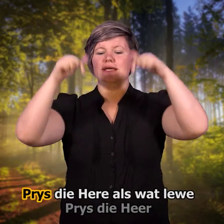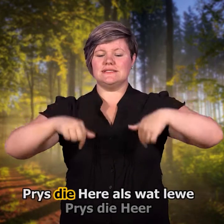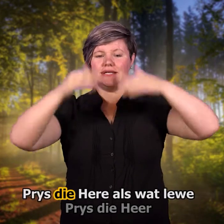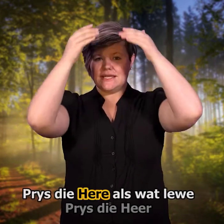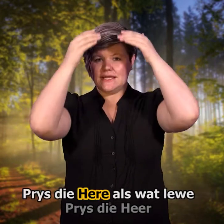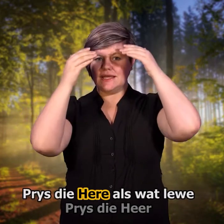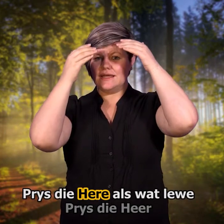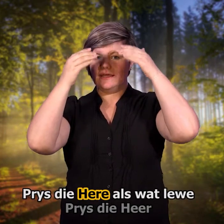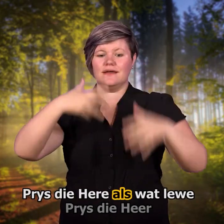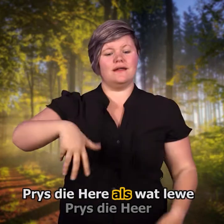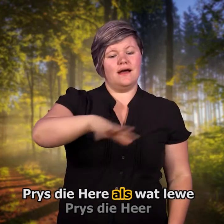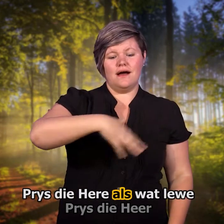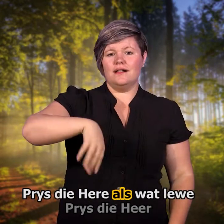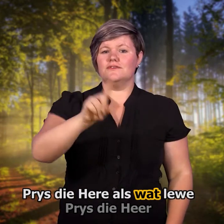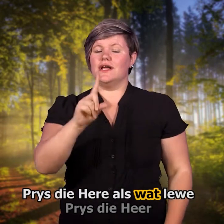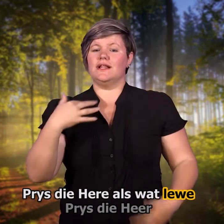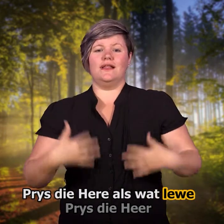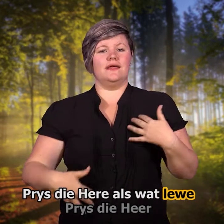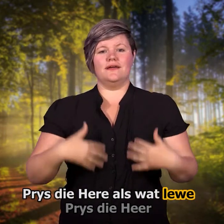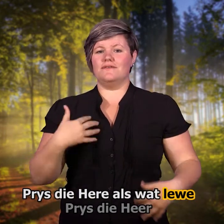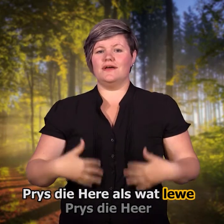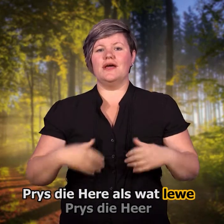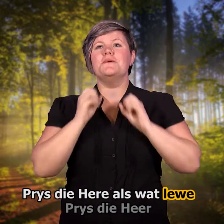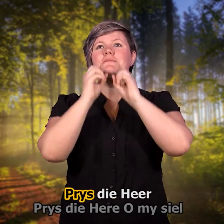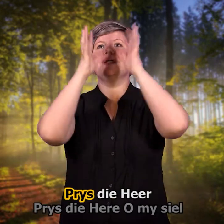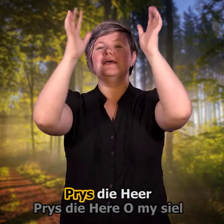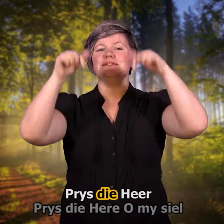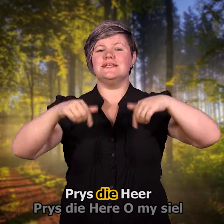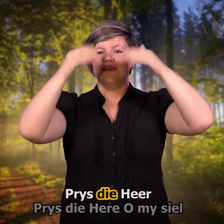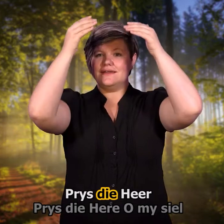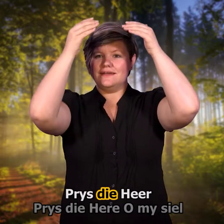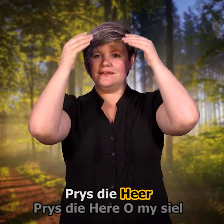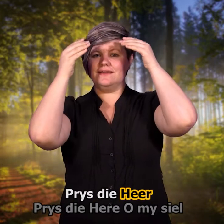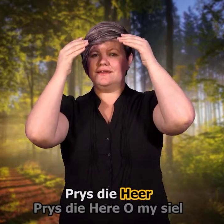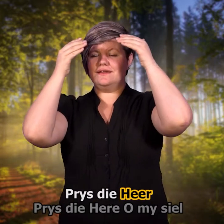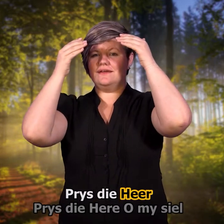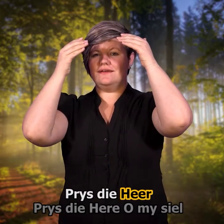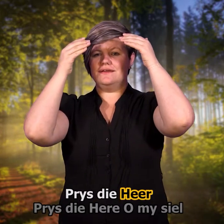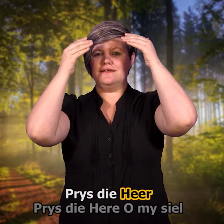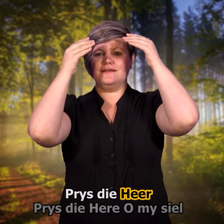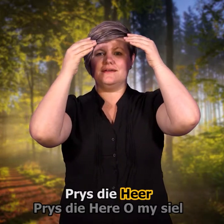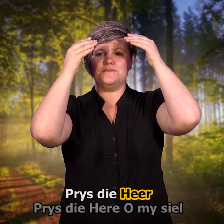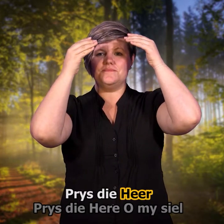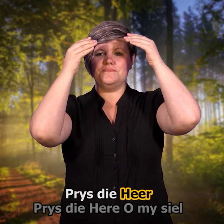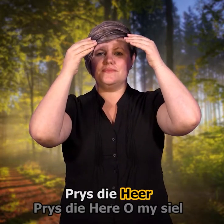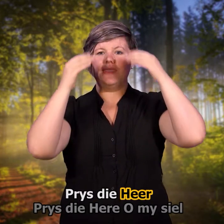Prijs die Heer, als wat lewe, prijs die Heer.